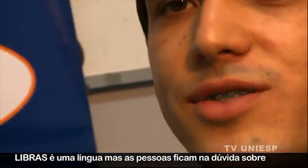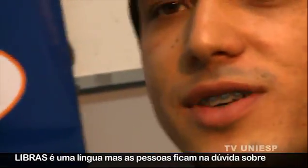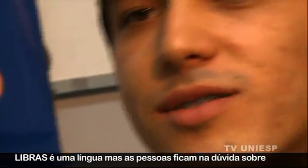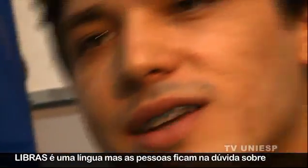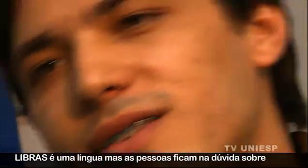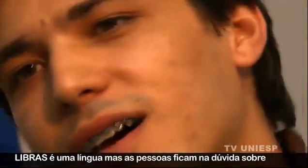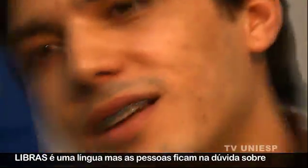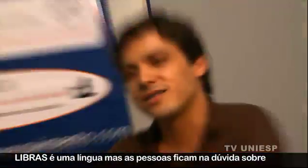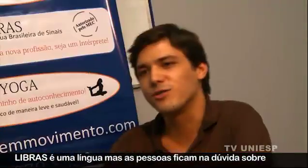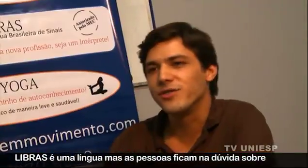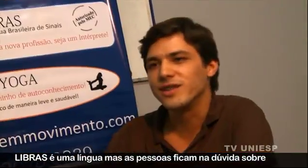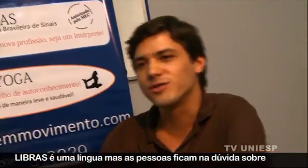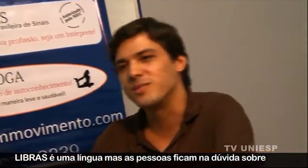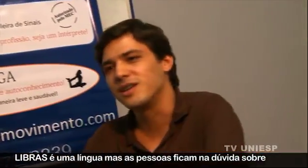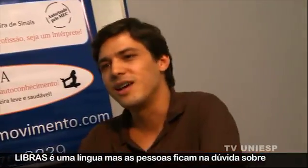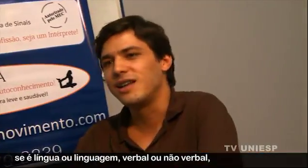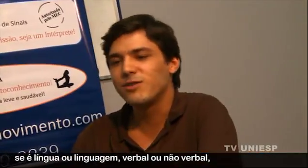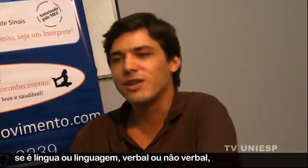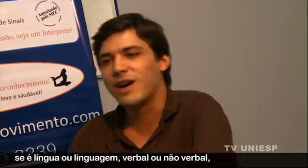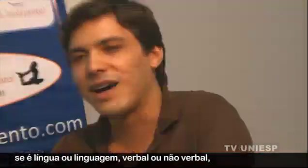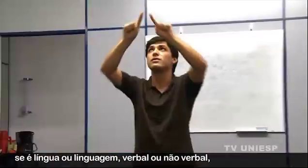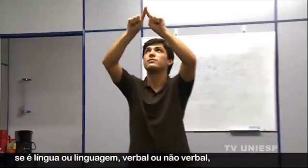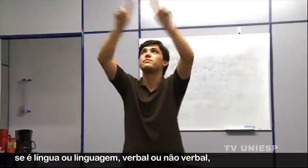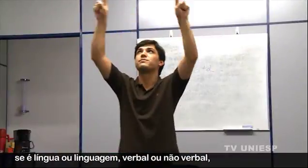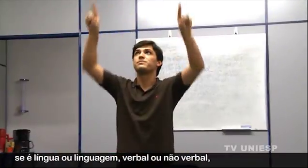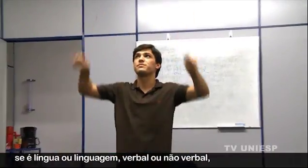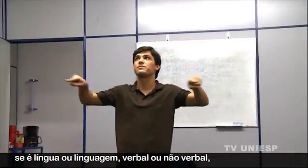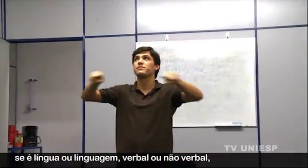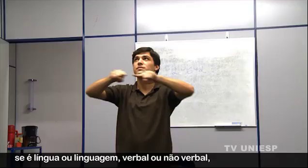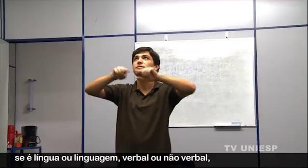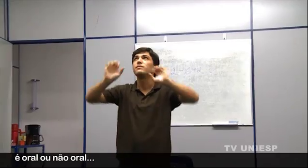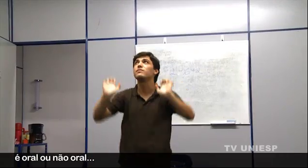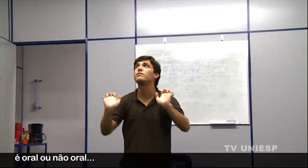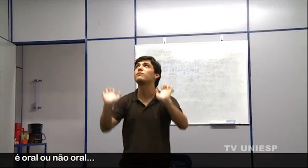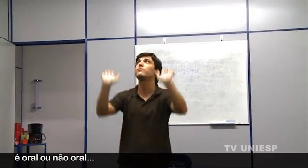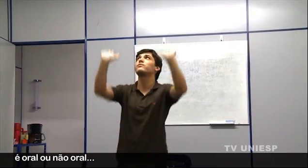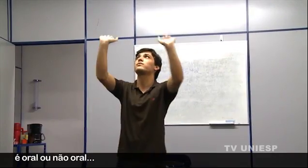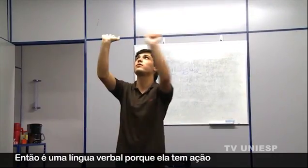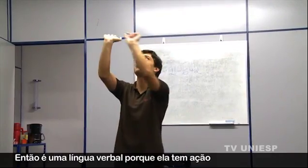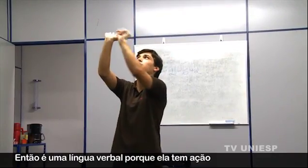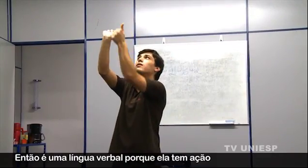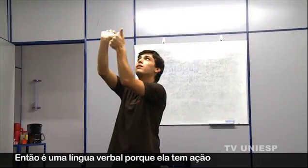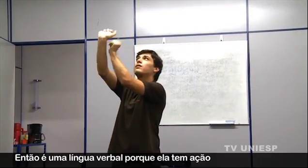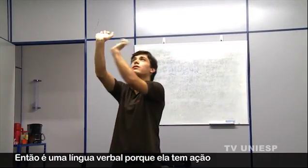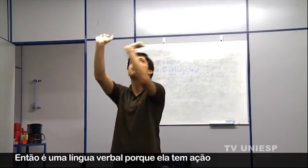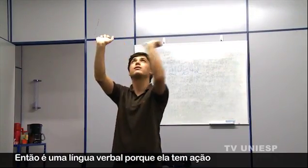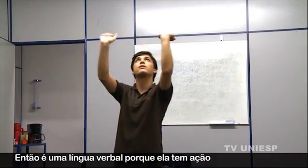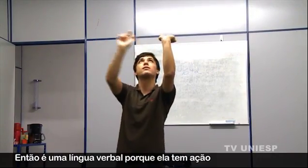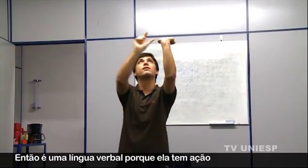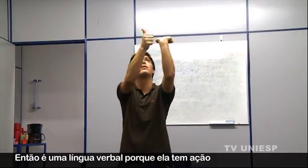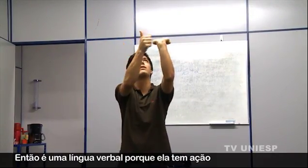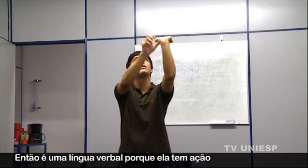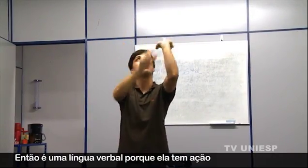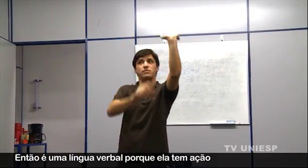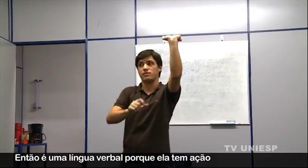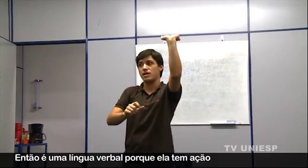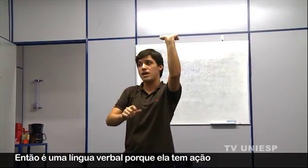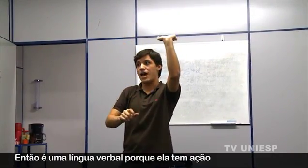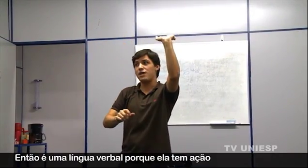ficam nessa dúvida sobre língua-linguagem, é verbal ou não verbal, é oral ou não oral. Então é uma língua verbal, porque